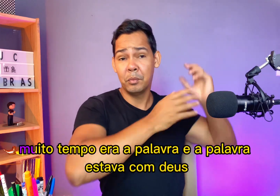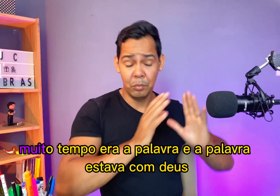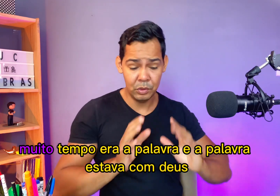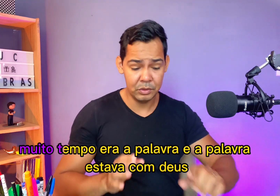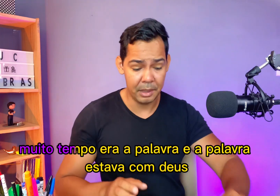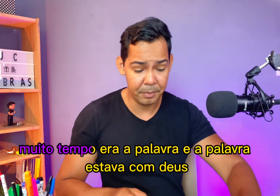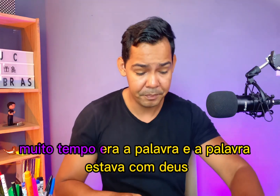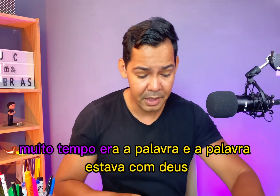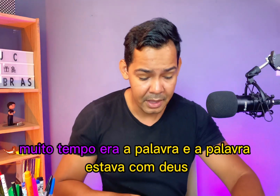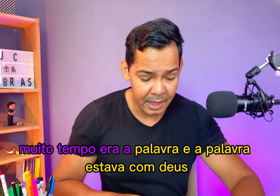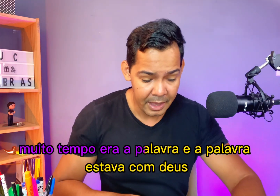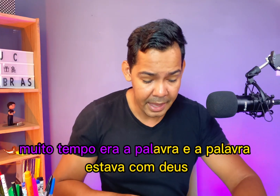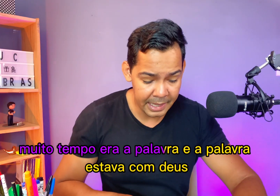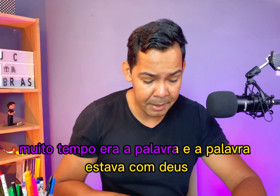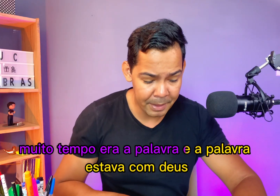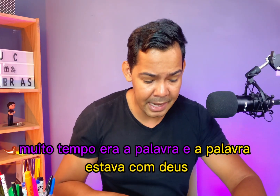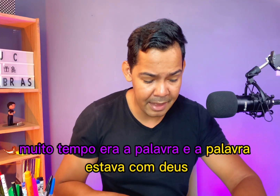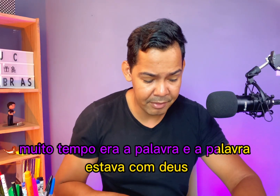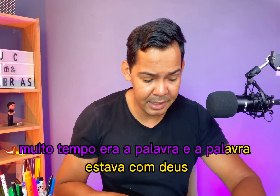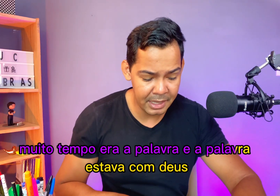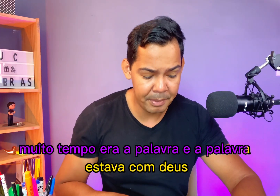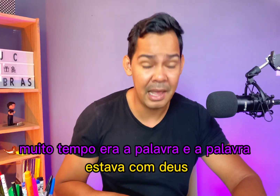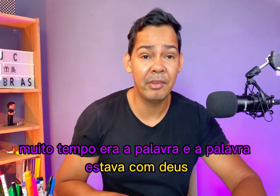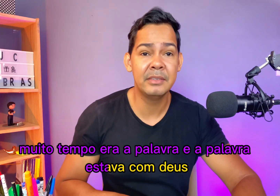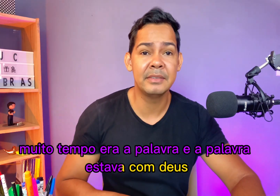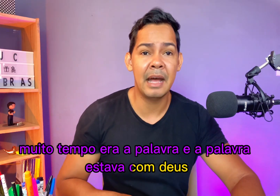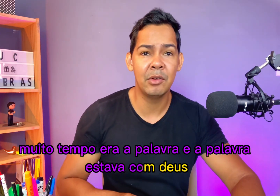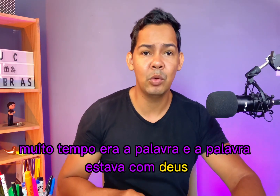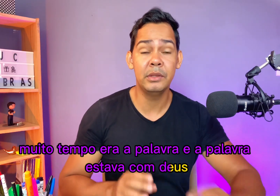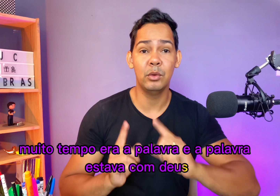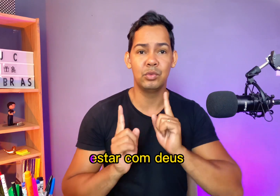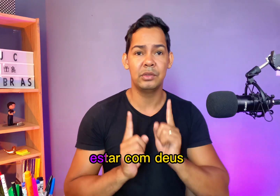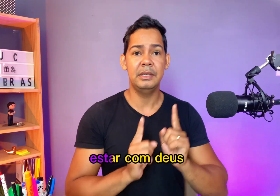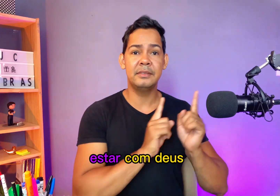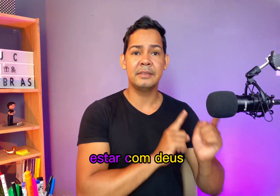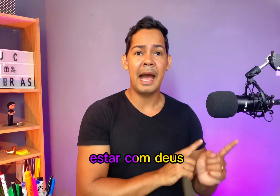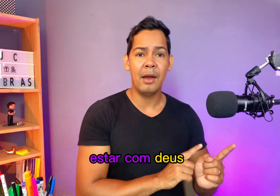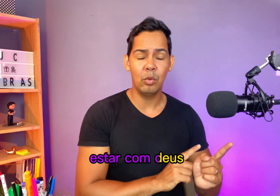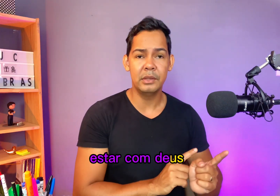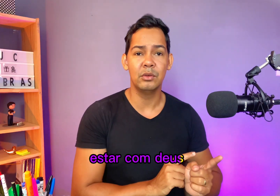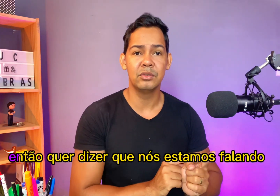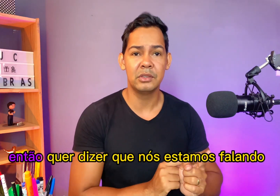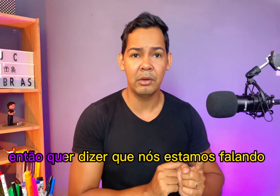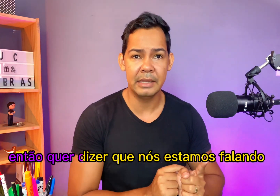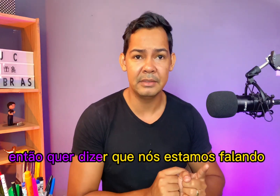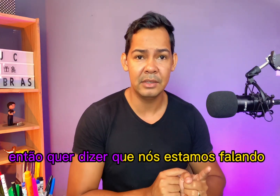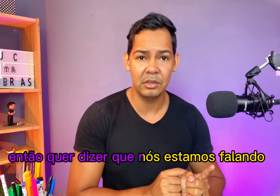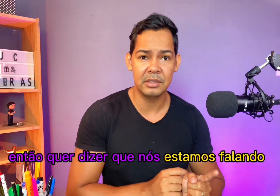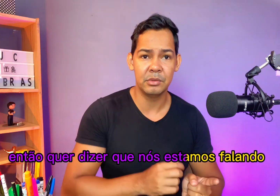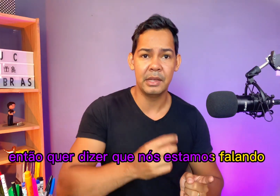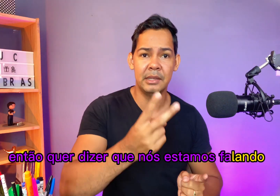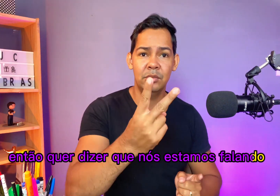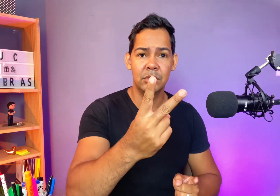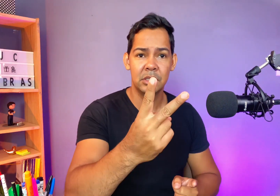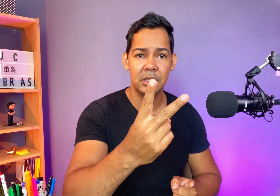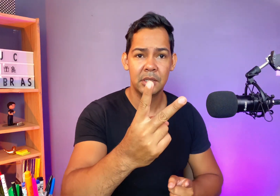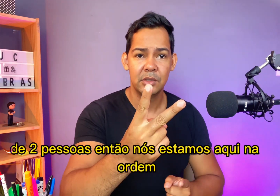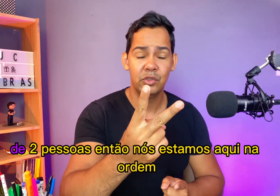Muito tempo. Era a palavra e a palavra estava com Deus. Estar com Deus. Então quer dizer que nós estamos falando de